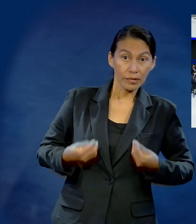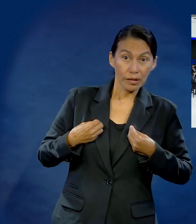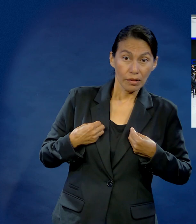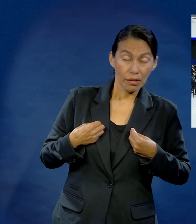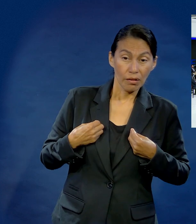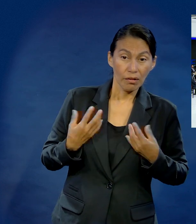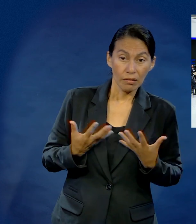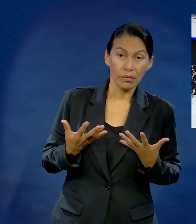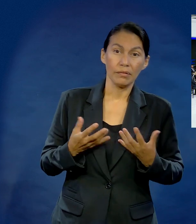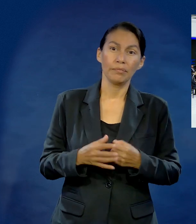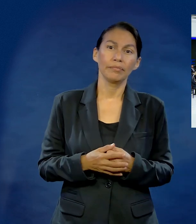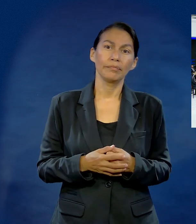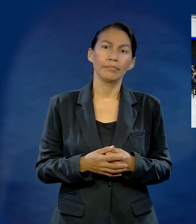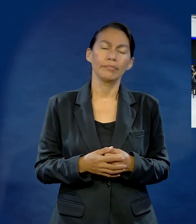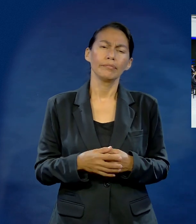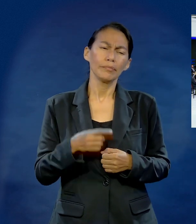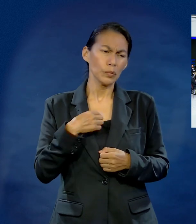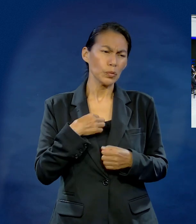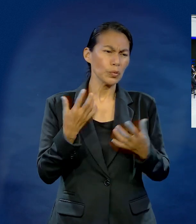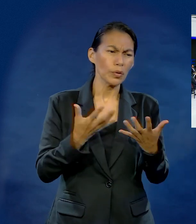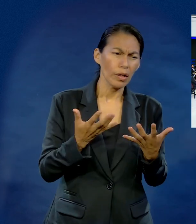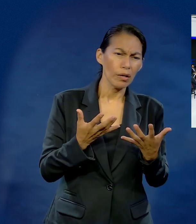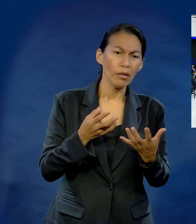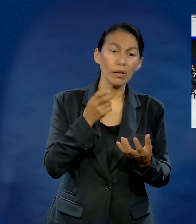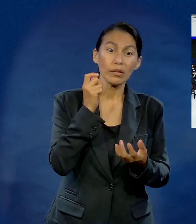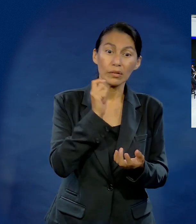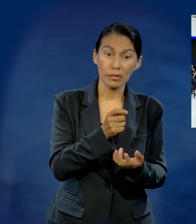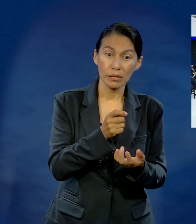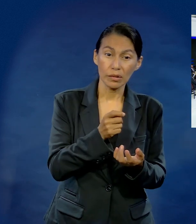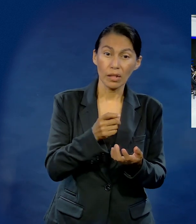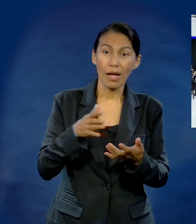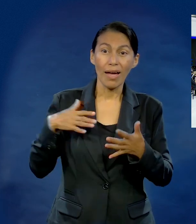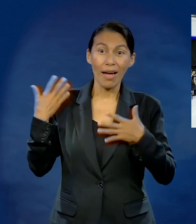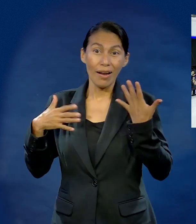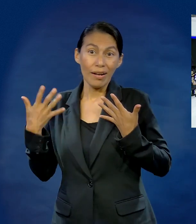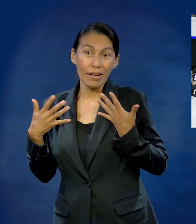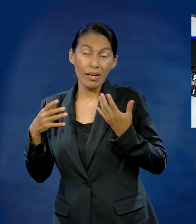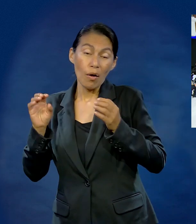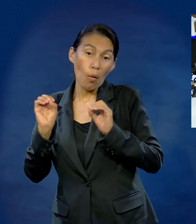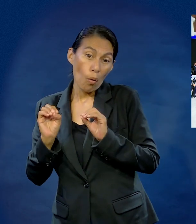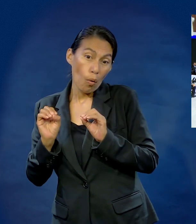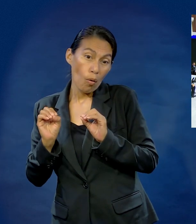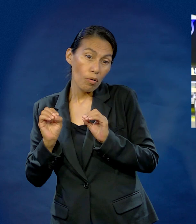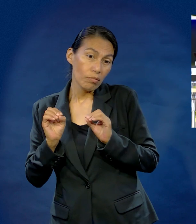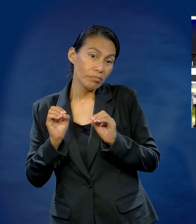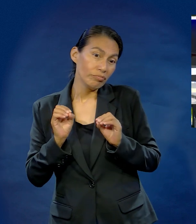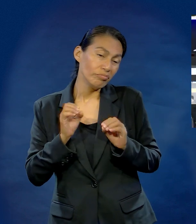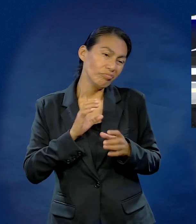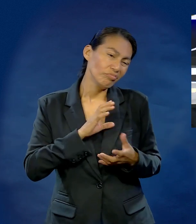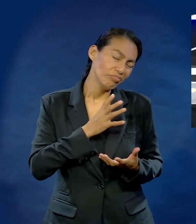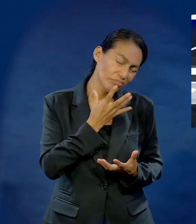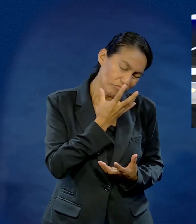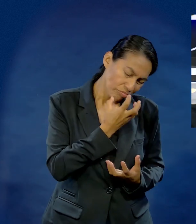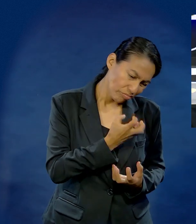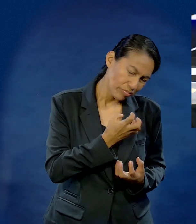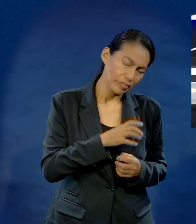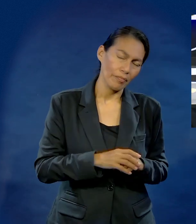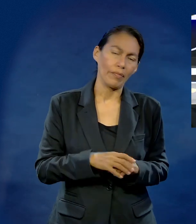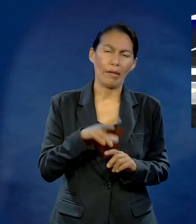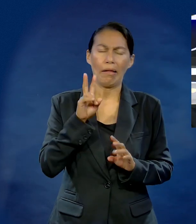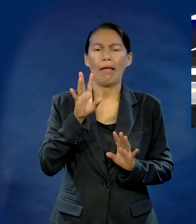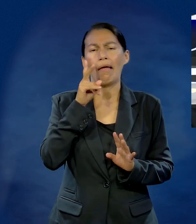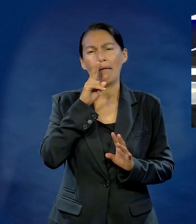eso es verdad. Eso es verdad. La actitud tiene un impacto directo en nuestras vidas, más a veces de lo que